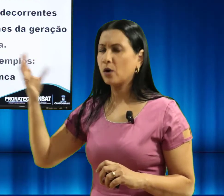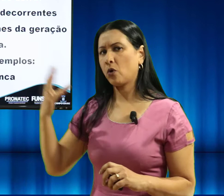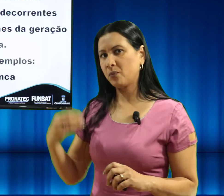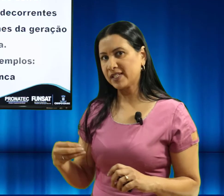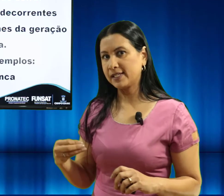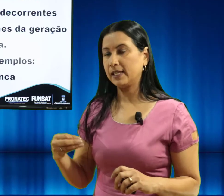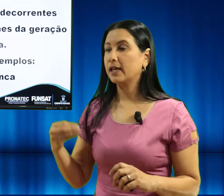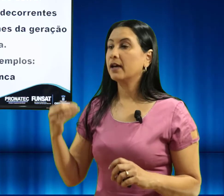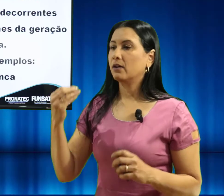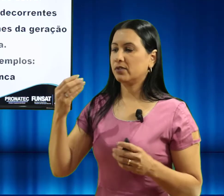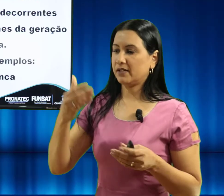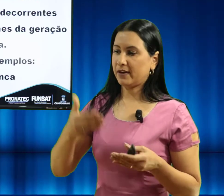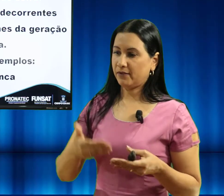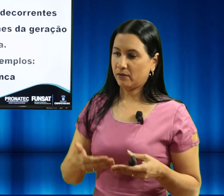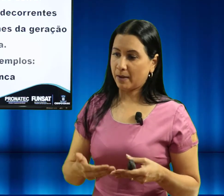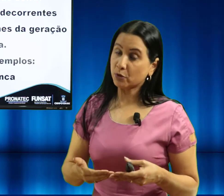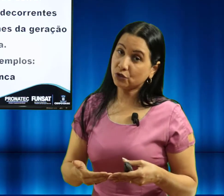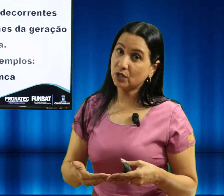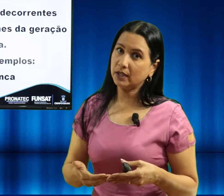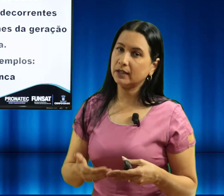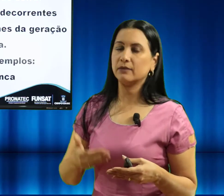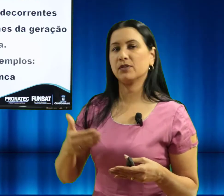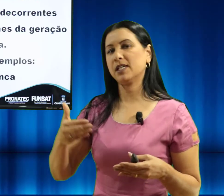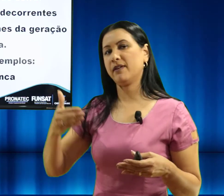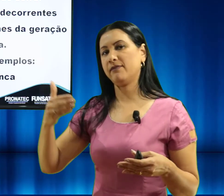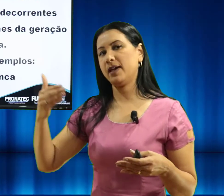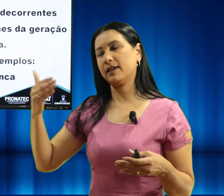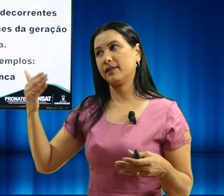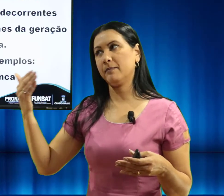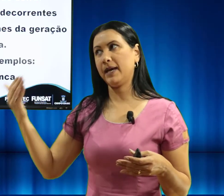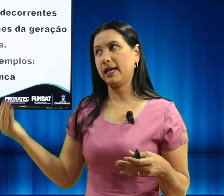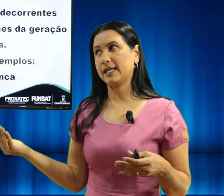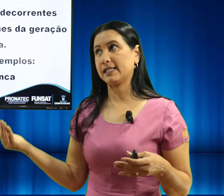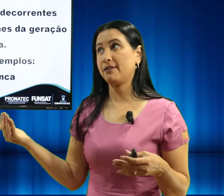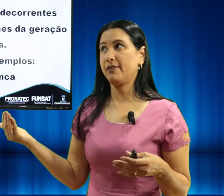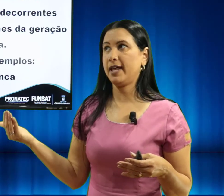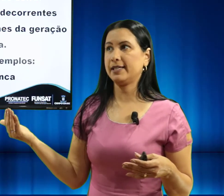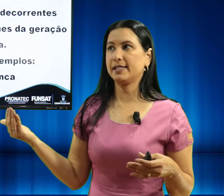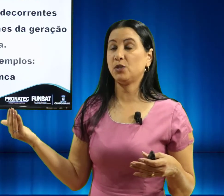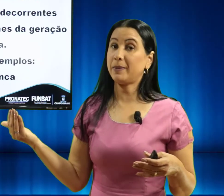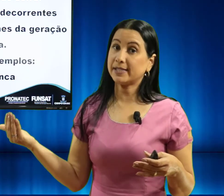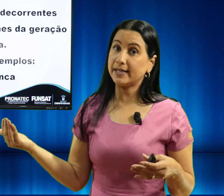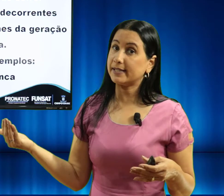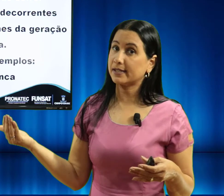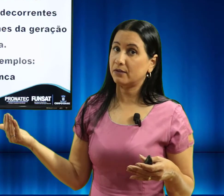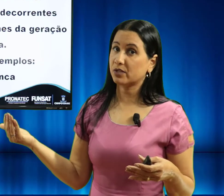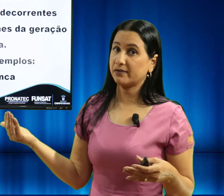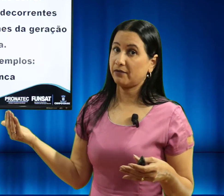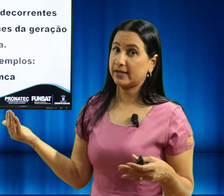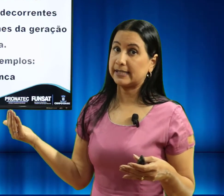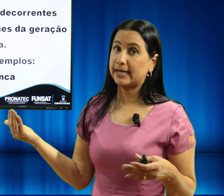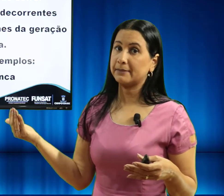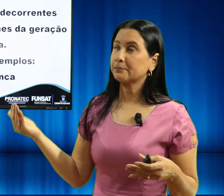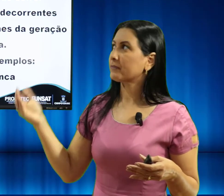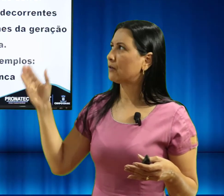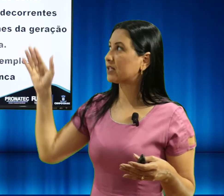Como assim? Você vai ver uma apostila, você vai ver também as referências de pesquisas que você vai fazer, você